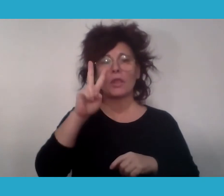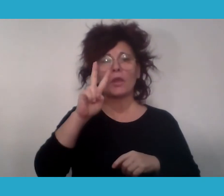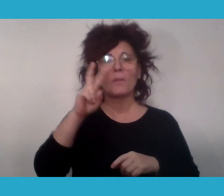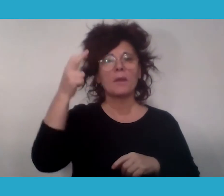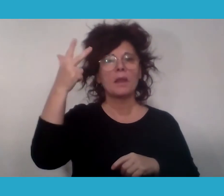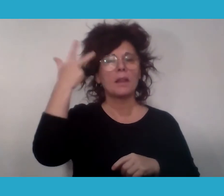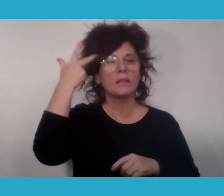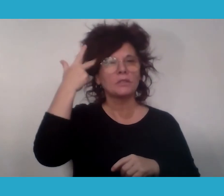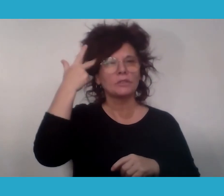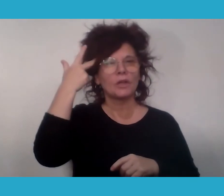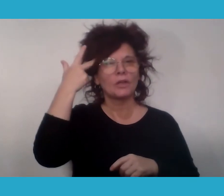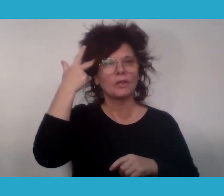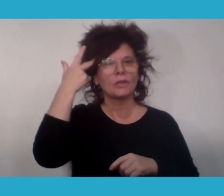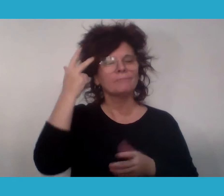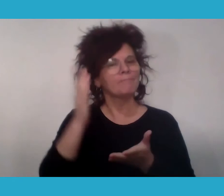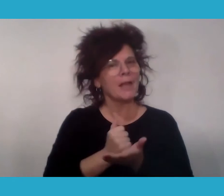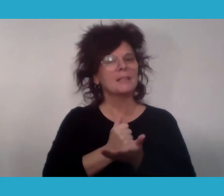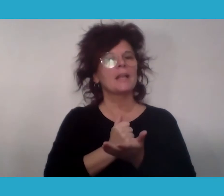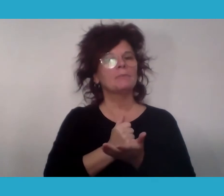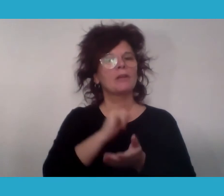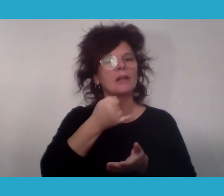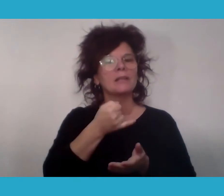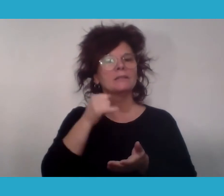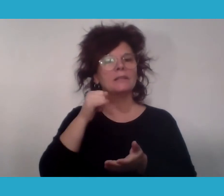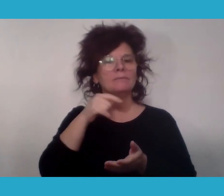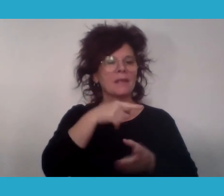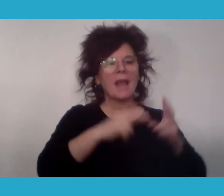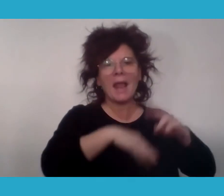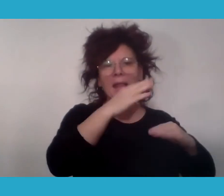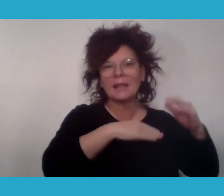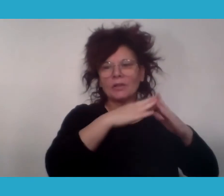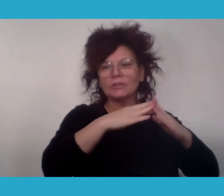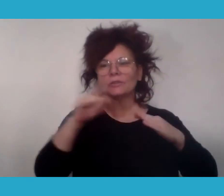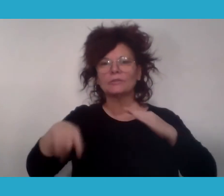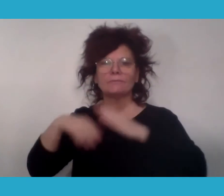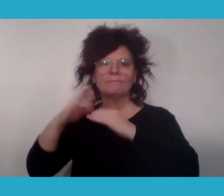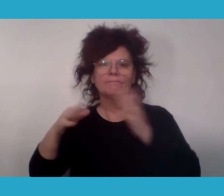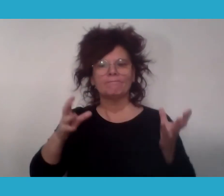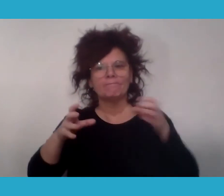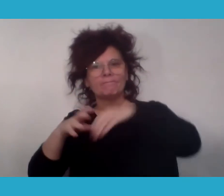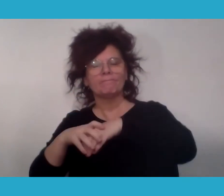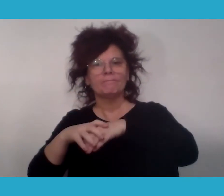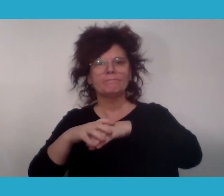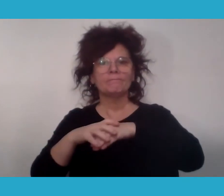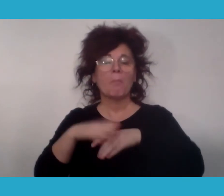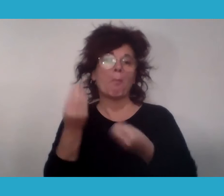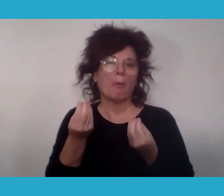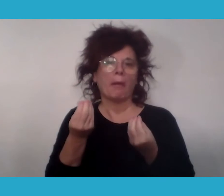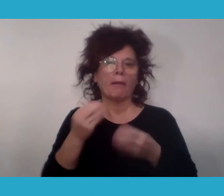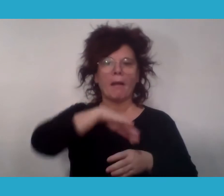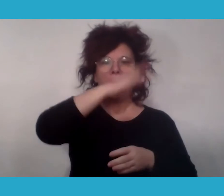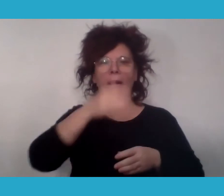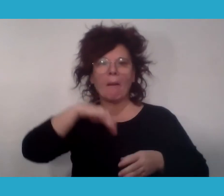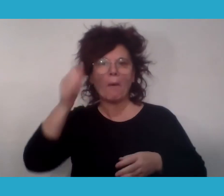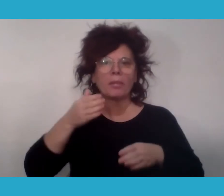se reconoció que era parte de una obra mayor, se presentó amparos y se participó de la audiencia pública por tratarse de una obra por la montaña. Relata